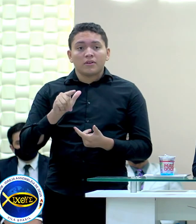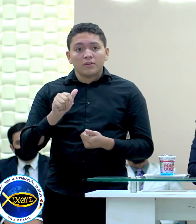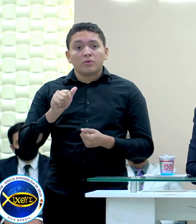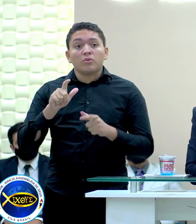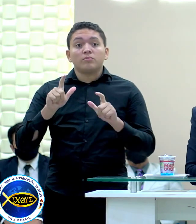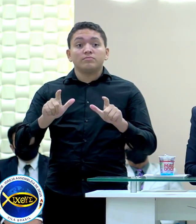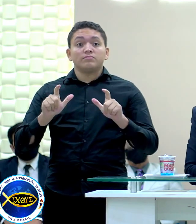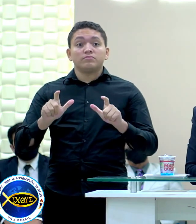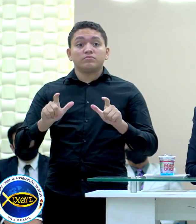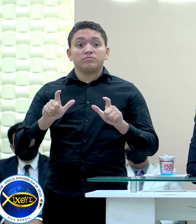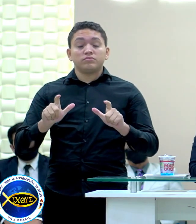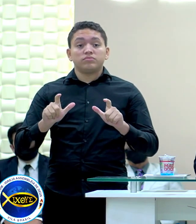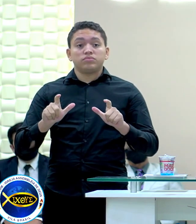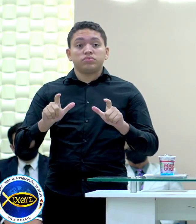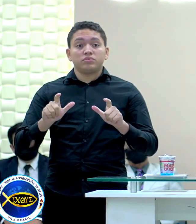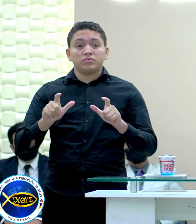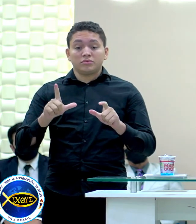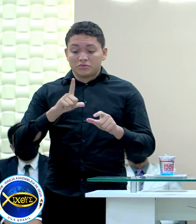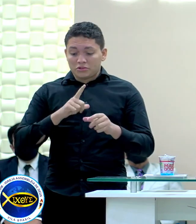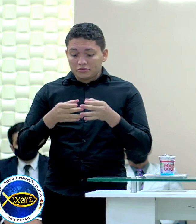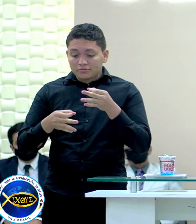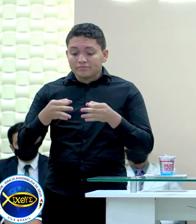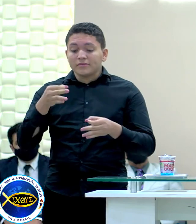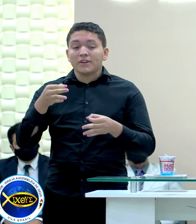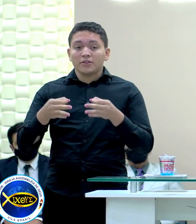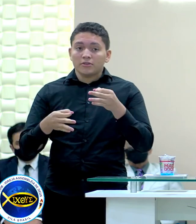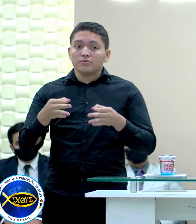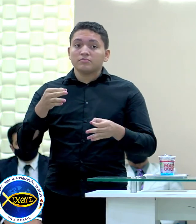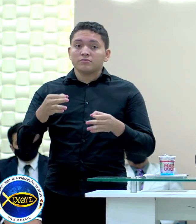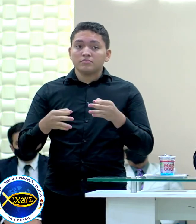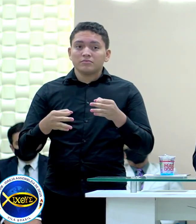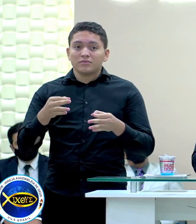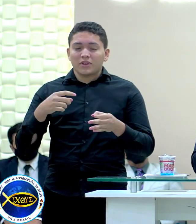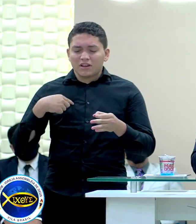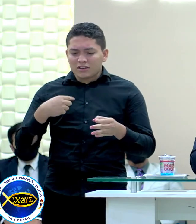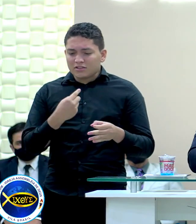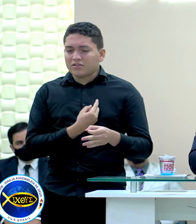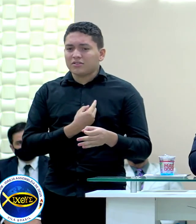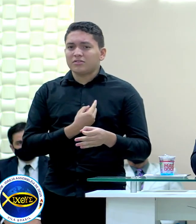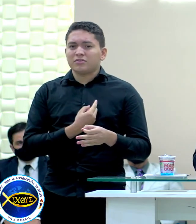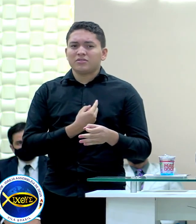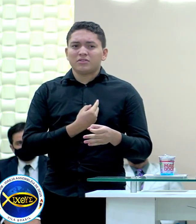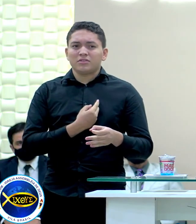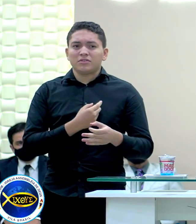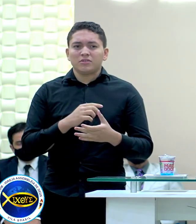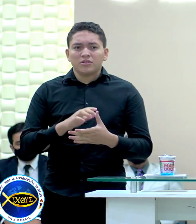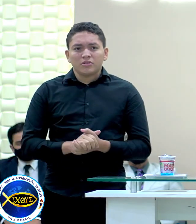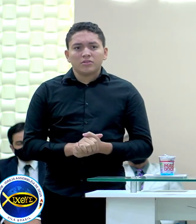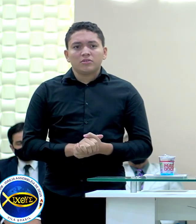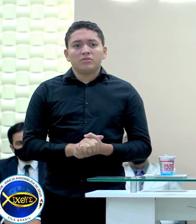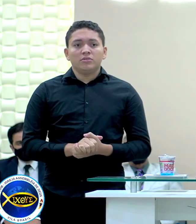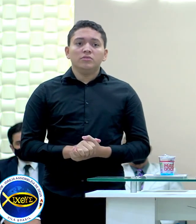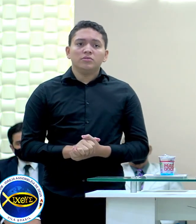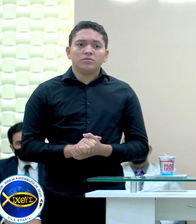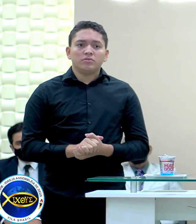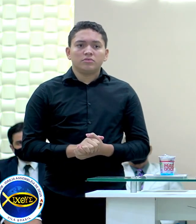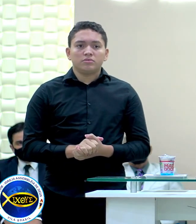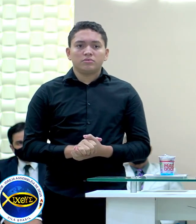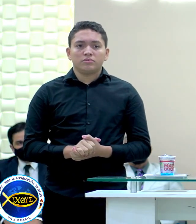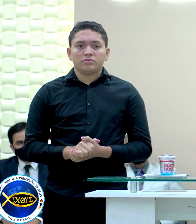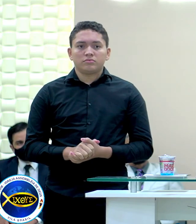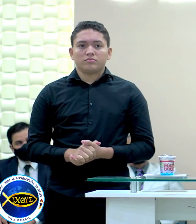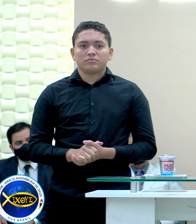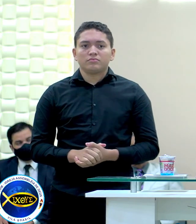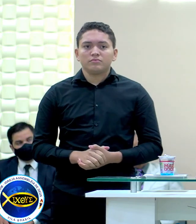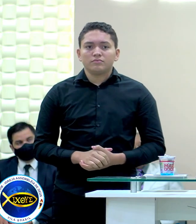habita a justiça. Por mais que nós gostemos daqueles que estão legislando por